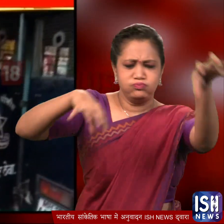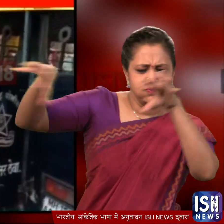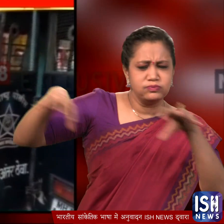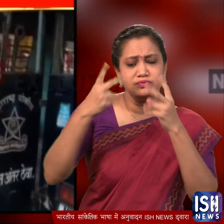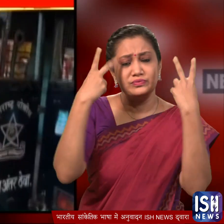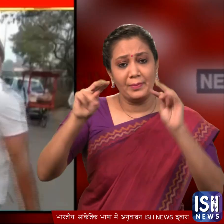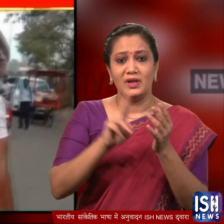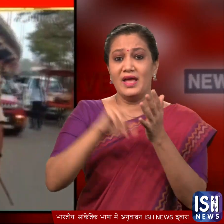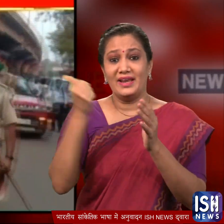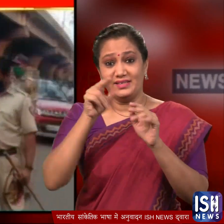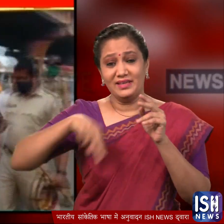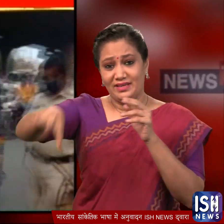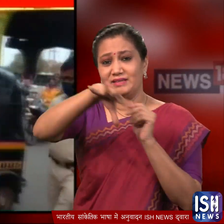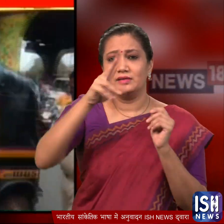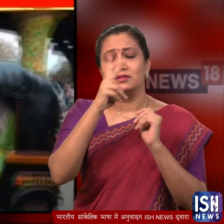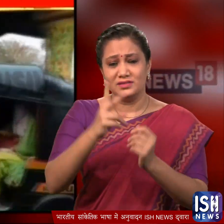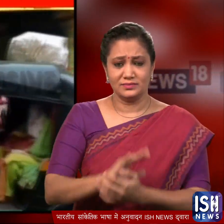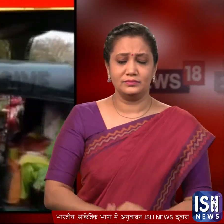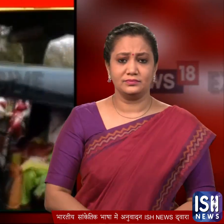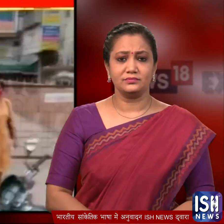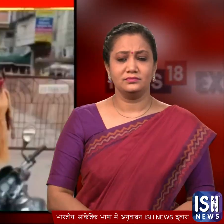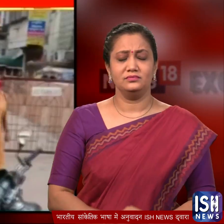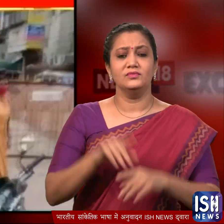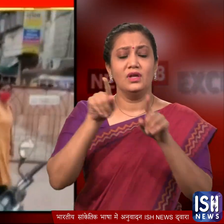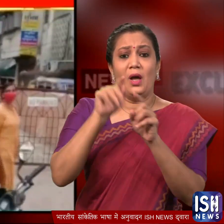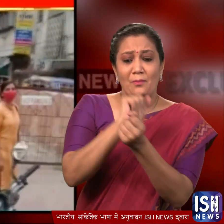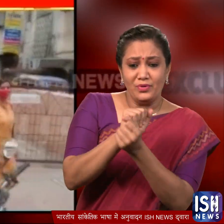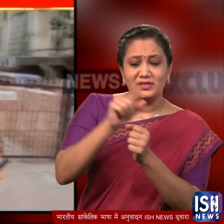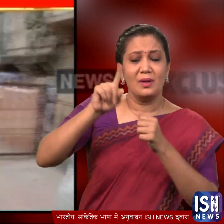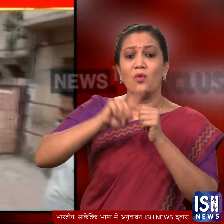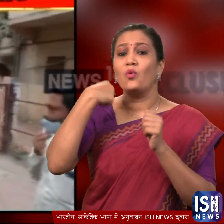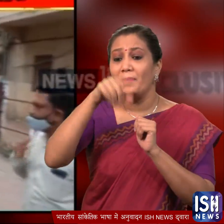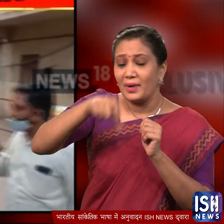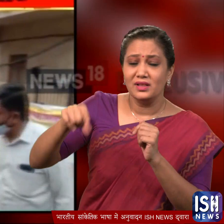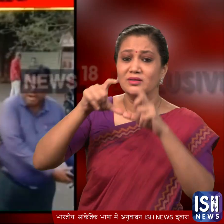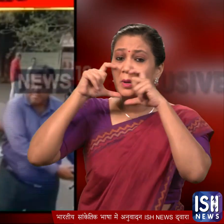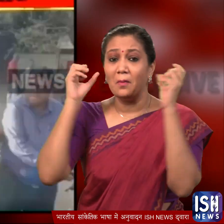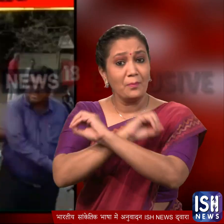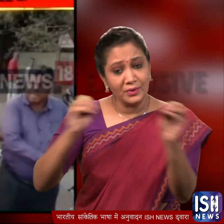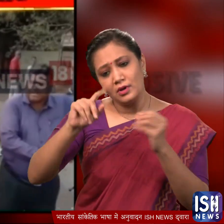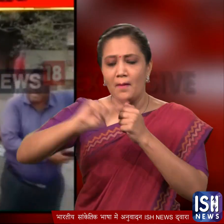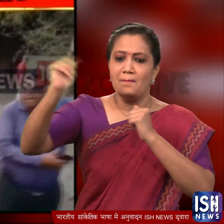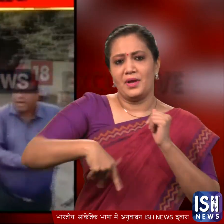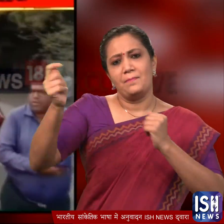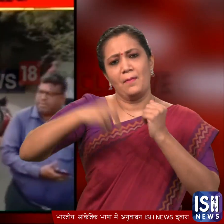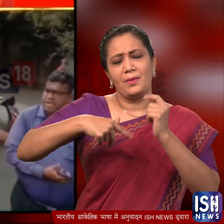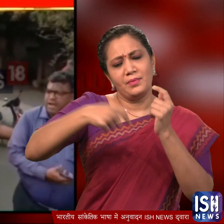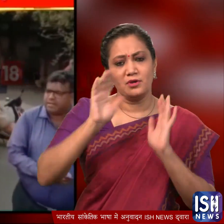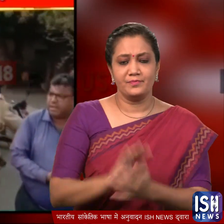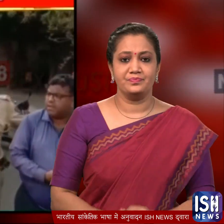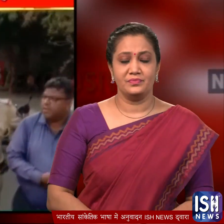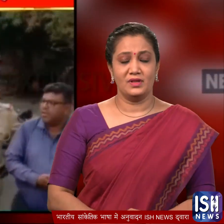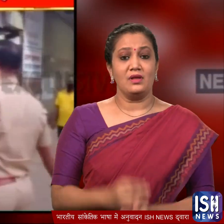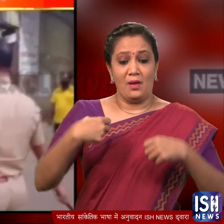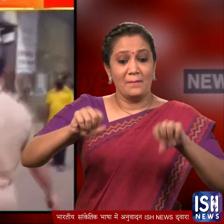कर दी गई। नासिक से जो तस्वीरें सामने आई, उनमें एक तस्वीर में पुलिस उन लोगों के चालान काटती नजर आई जिनके चेहरे पर मास्क नहीं था।